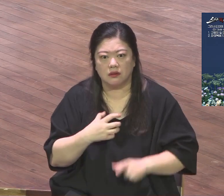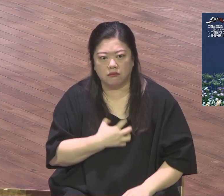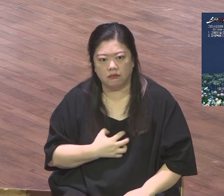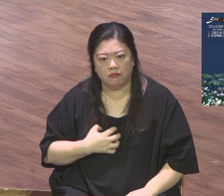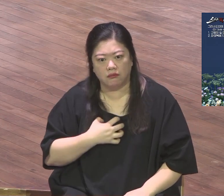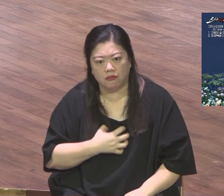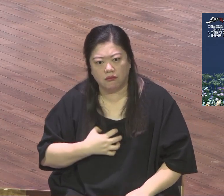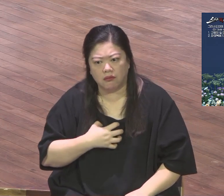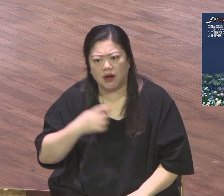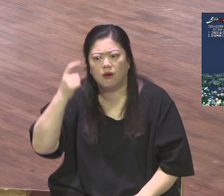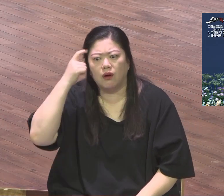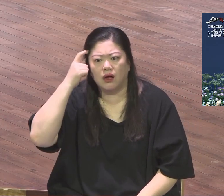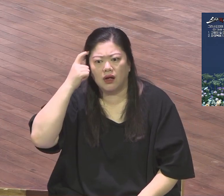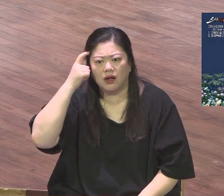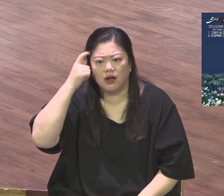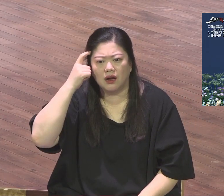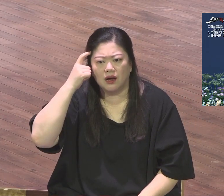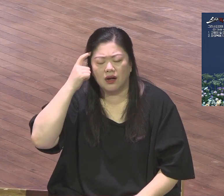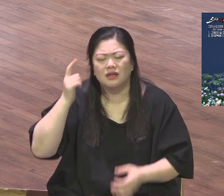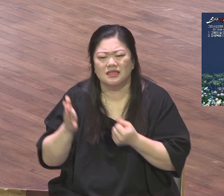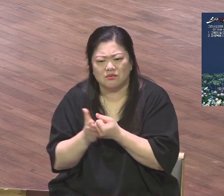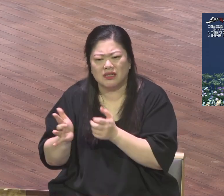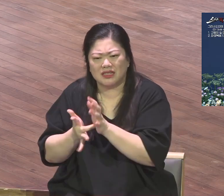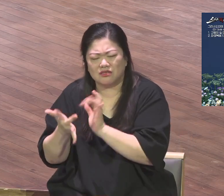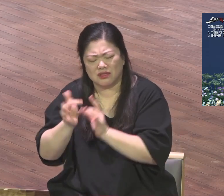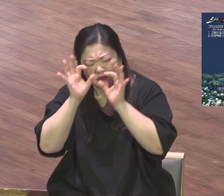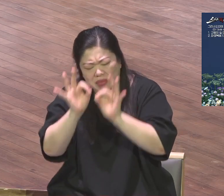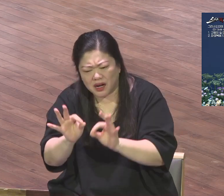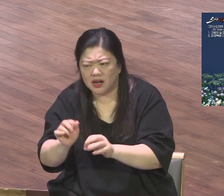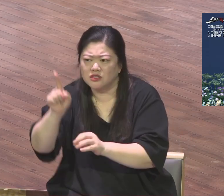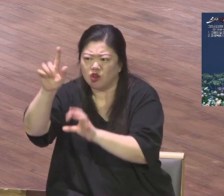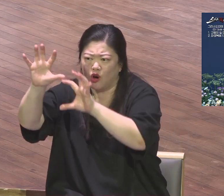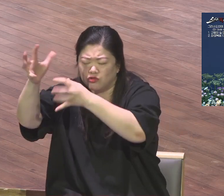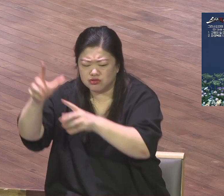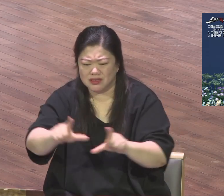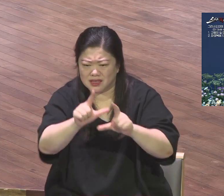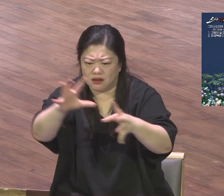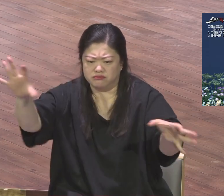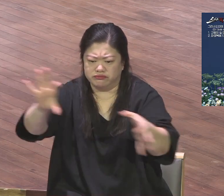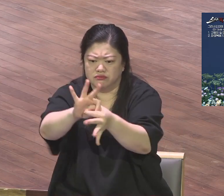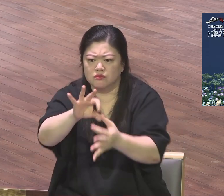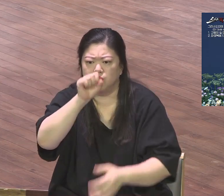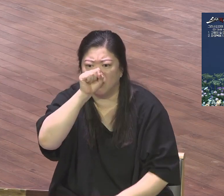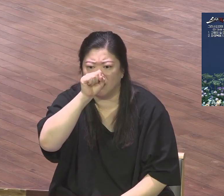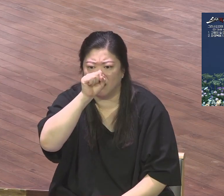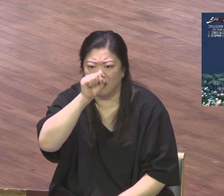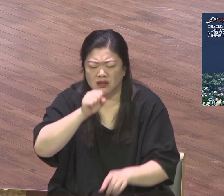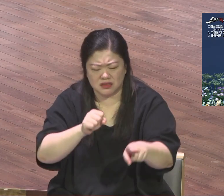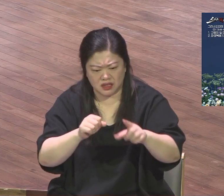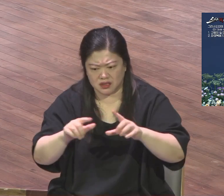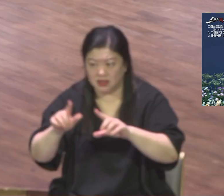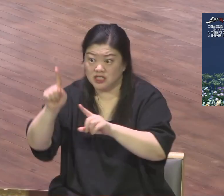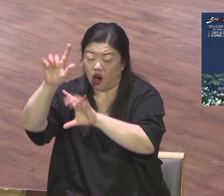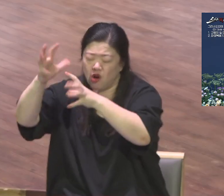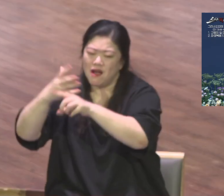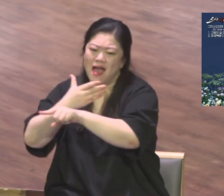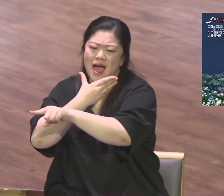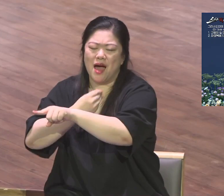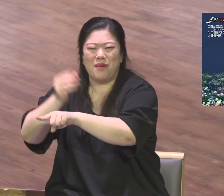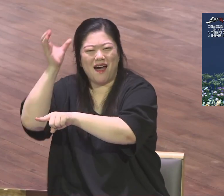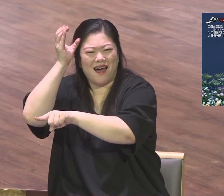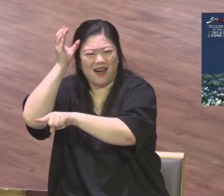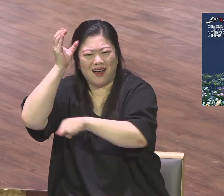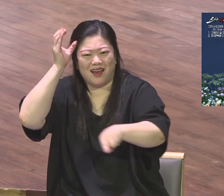천국을 파라보레, 비유로 말씀을 하십니다. 이 두 비유는 둘 다